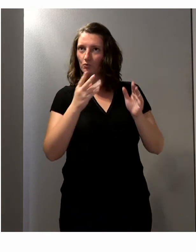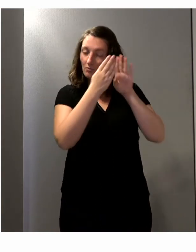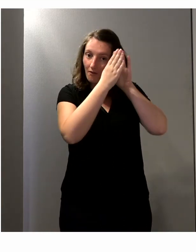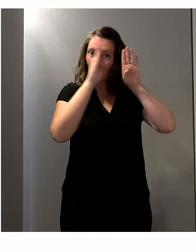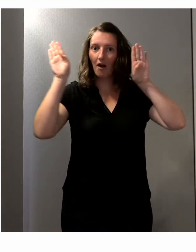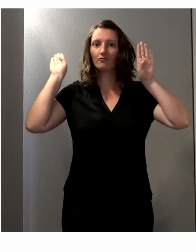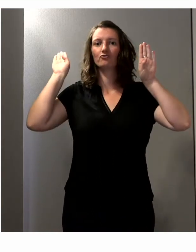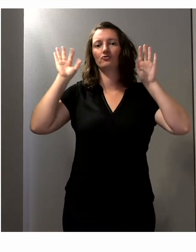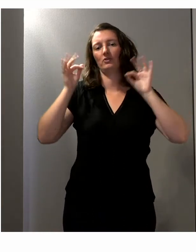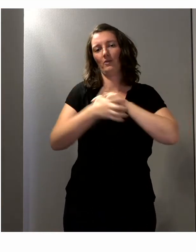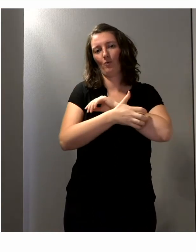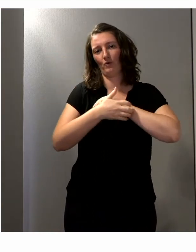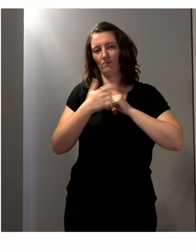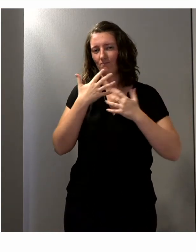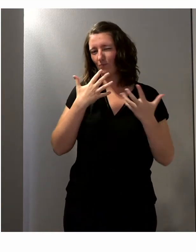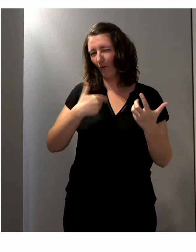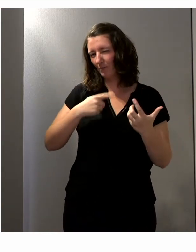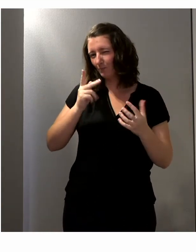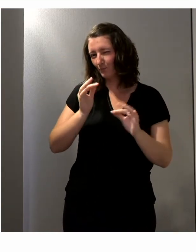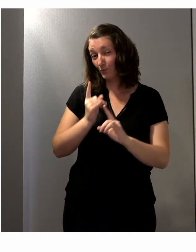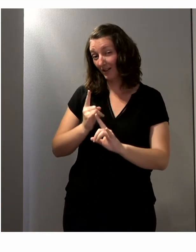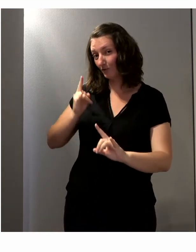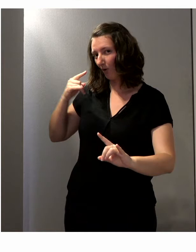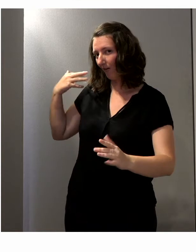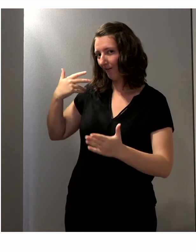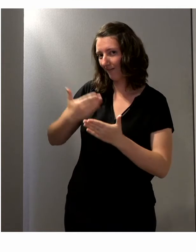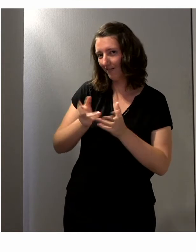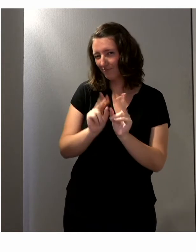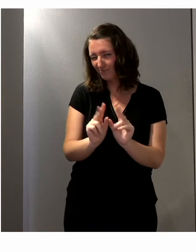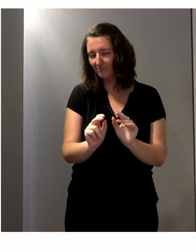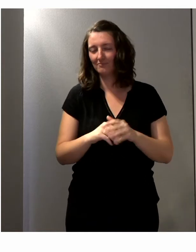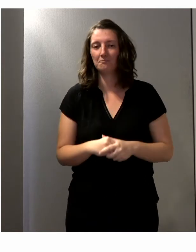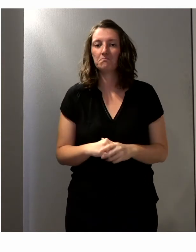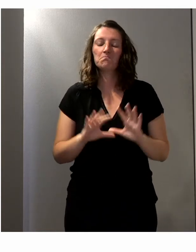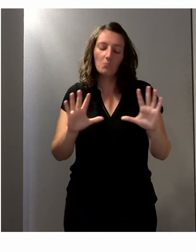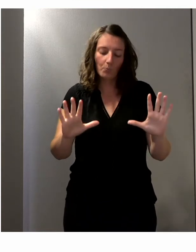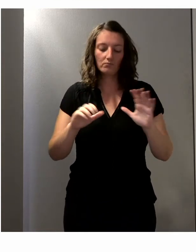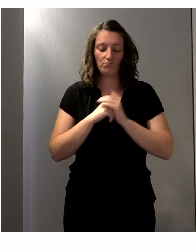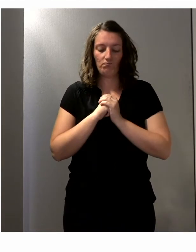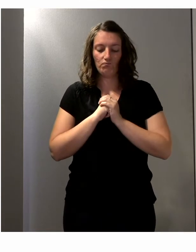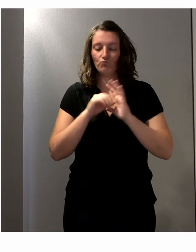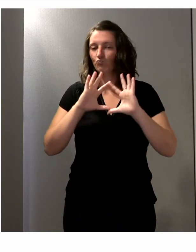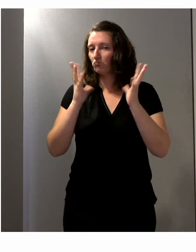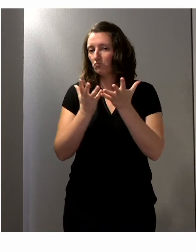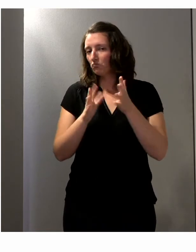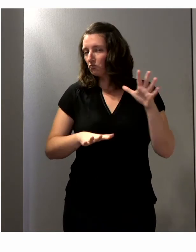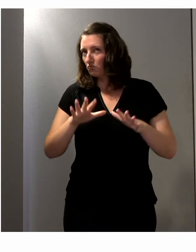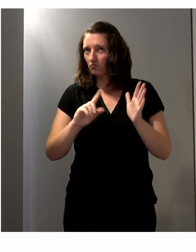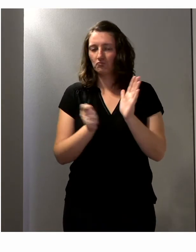je voudrais avoir un regard un peu historique pour vous dire que, en gros, entre